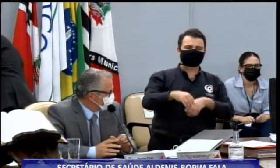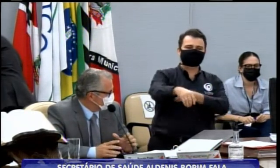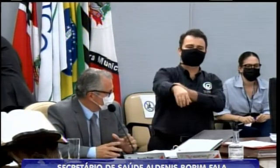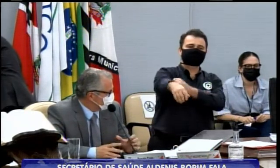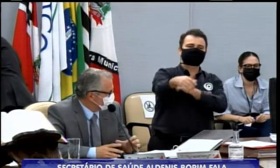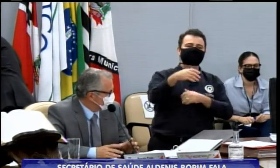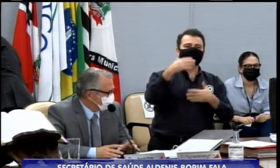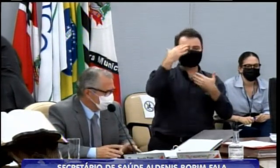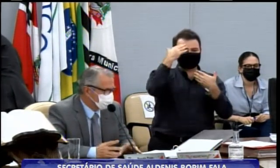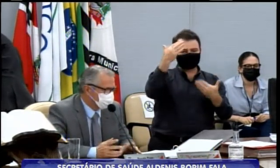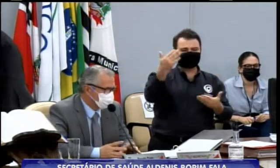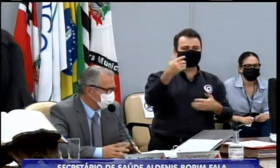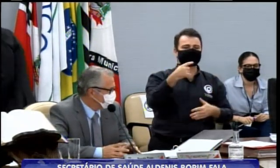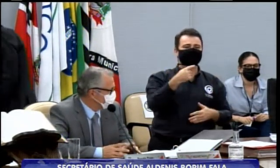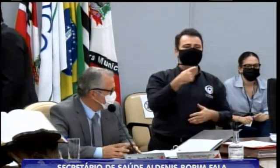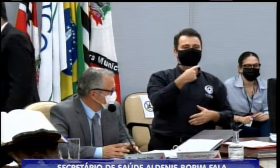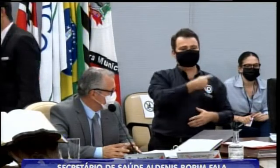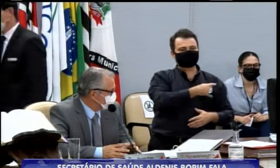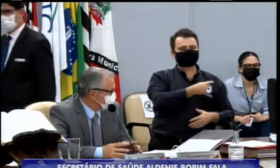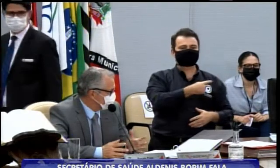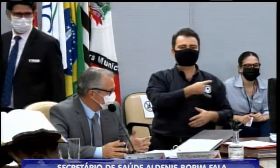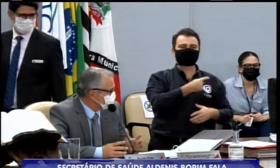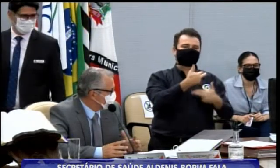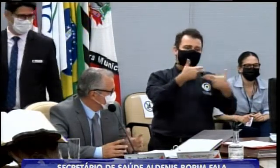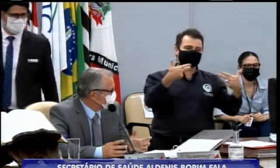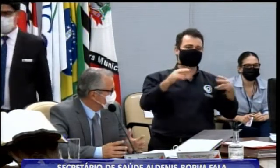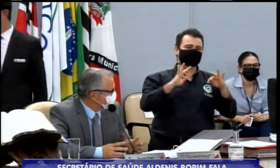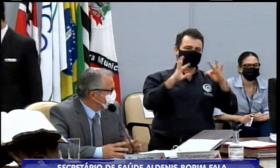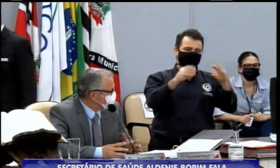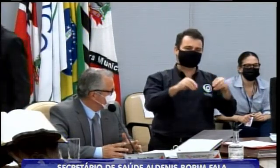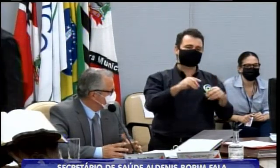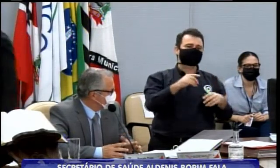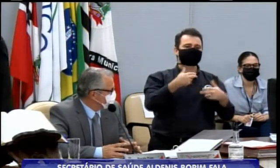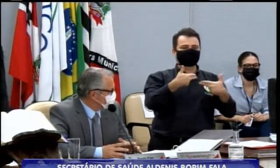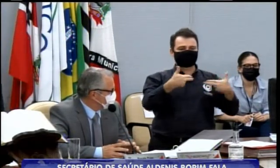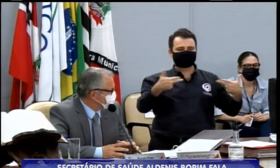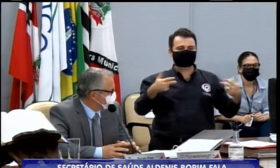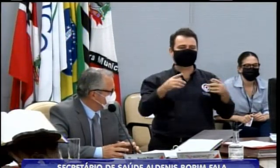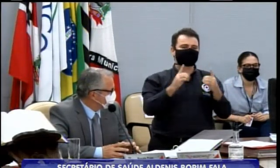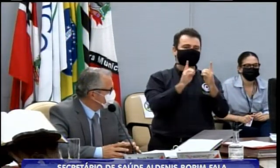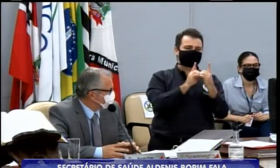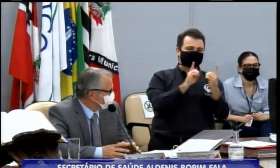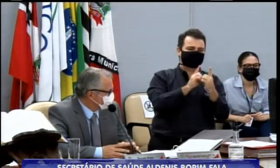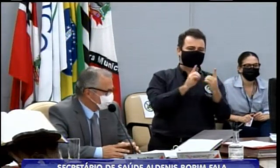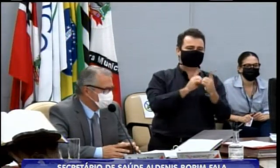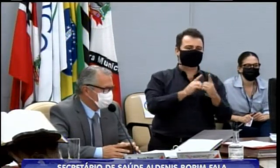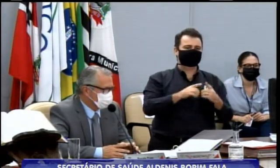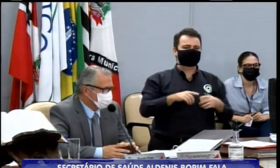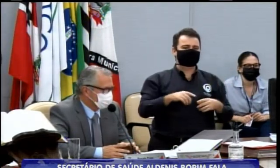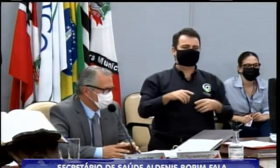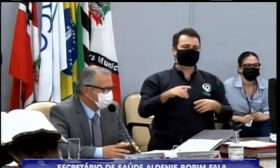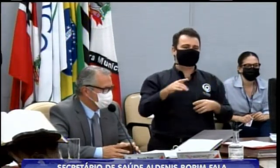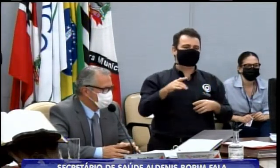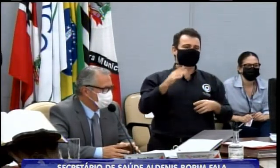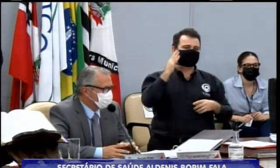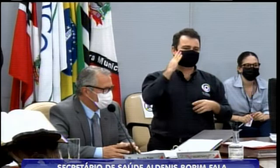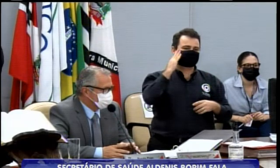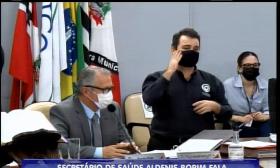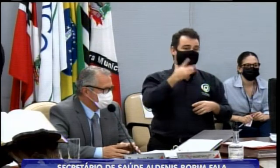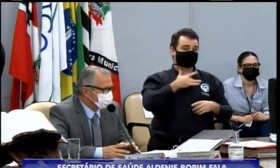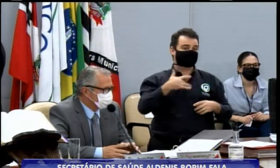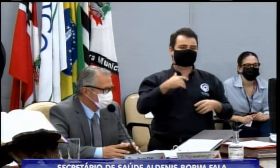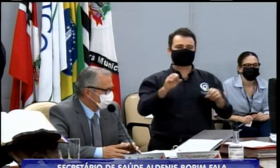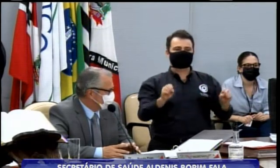né, os meus agradecimentos por tudo, por esse atendimento na medida do possível, porque a gente sabe que a saúde não faz milagre. Cumprimentar